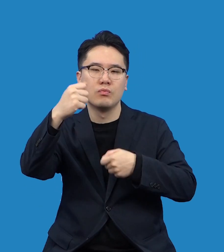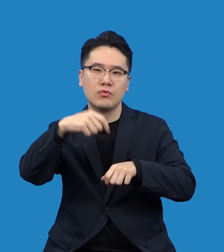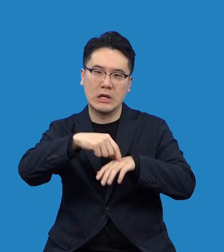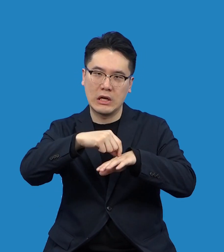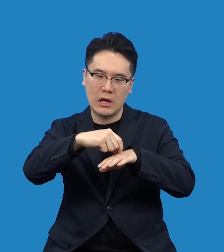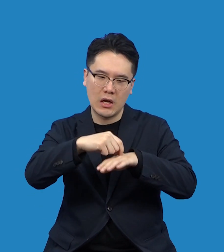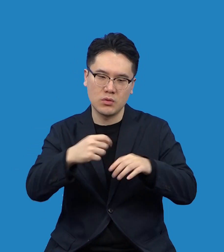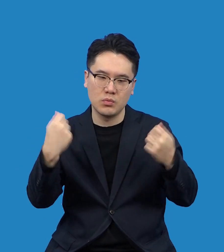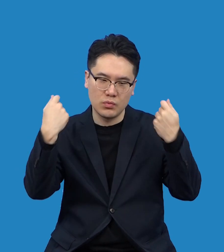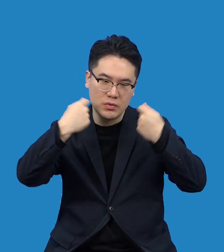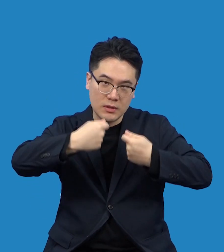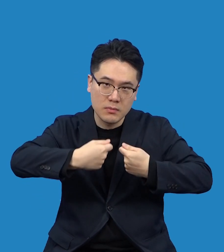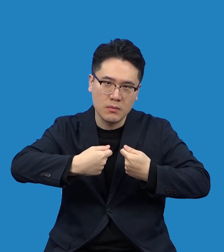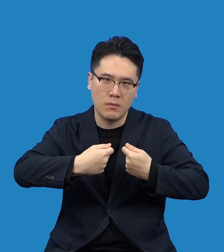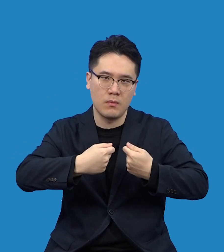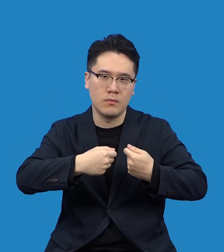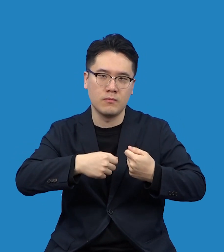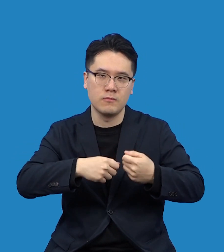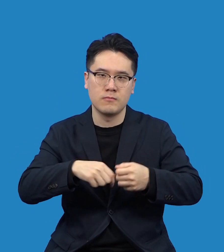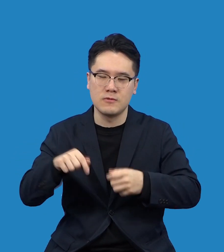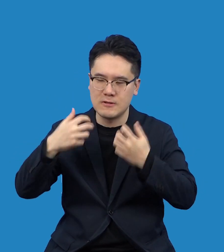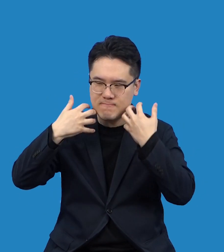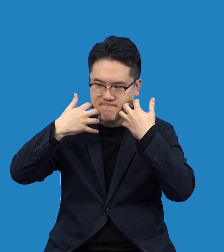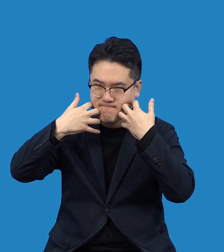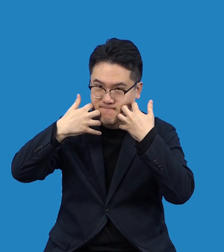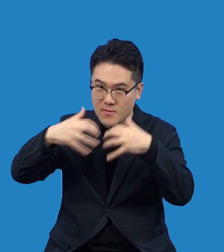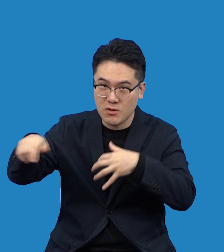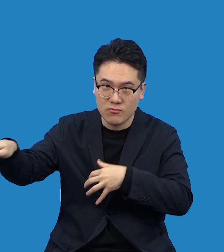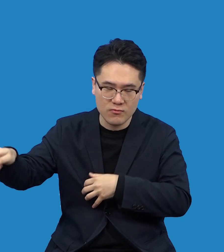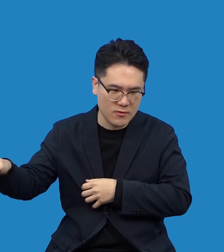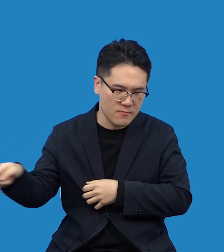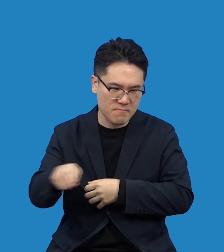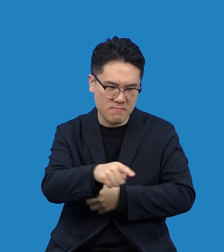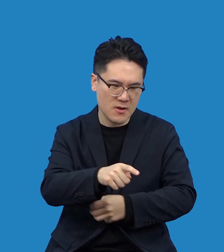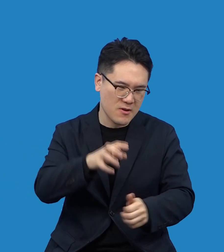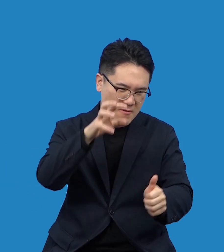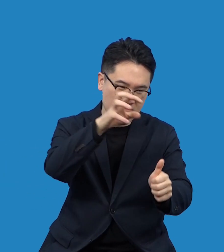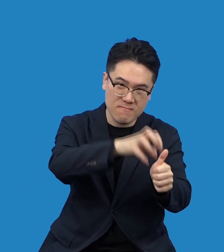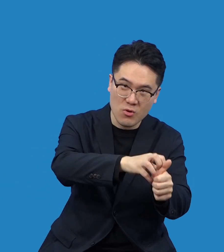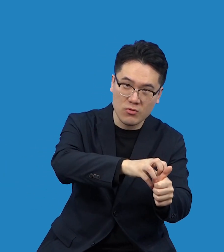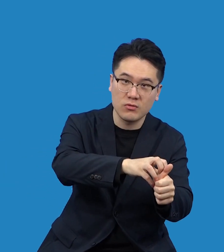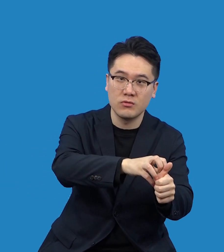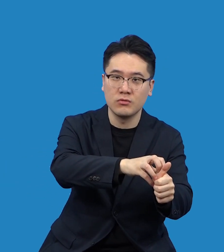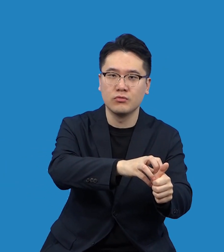맹수들에게 공격성을 발휘해서 갈기갈기 찢겨서 죽게 했습니다.